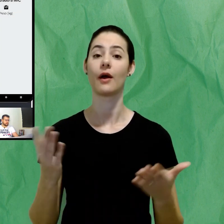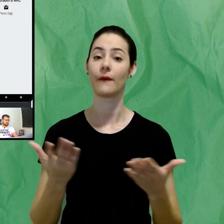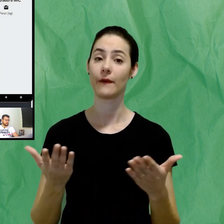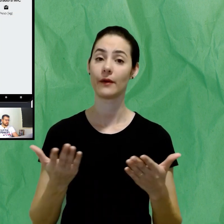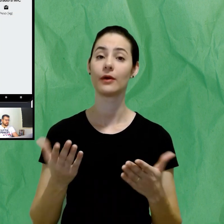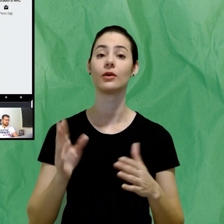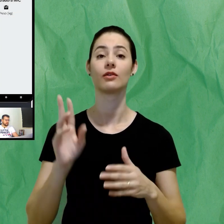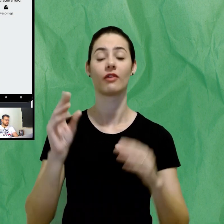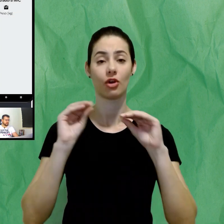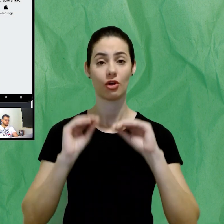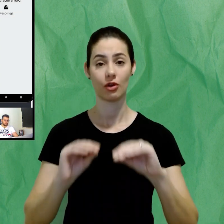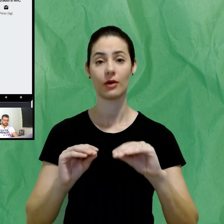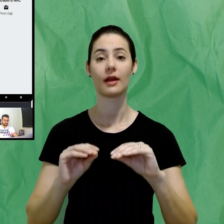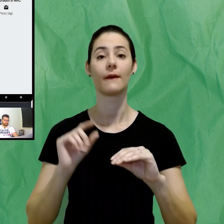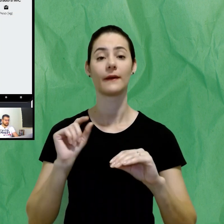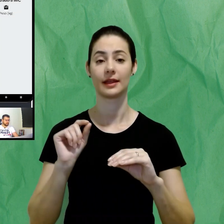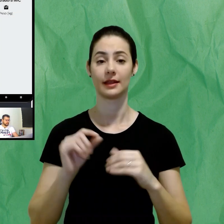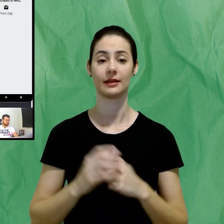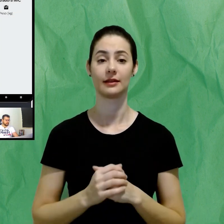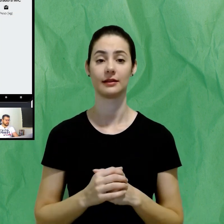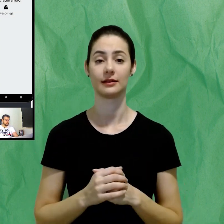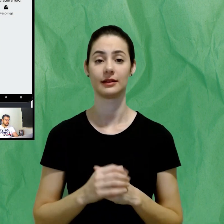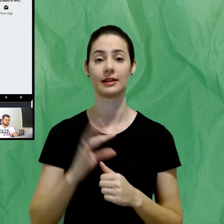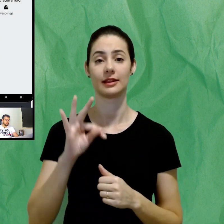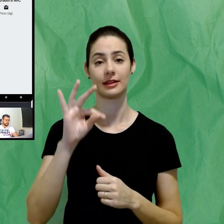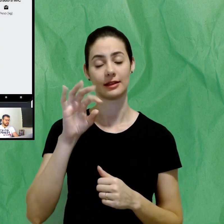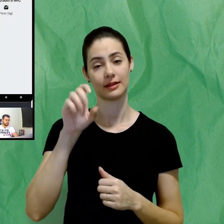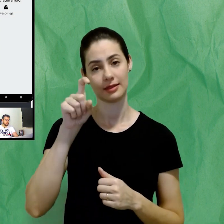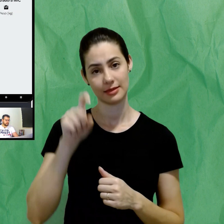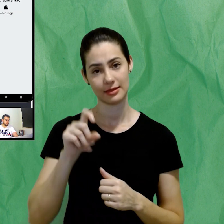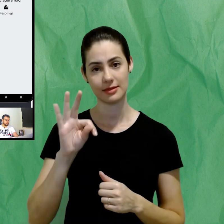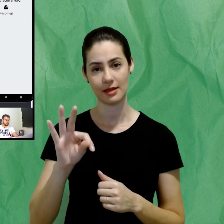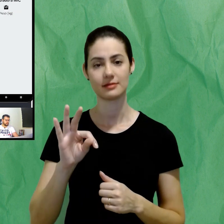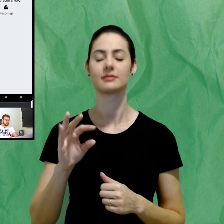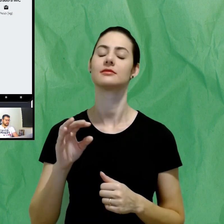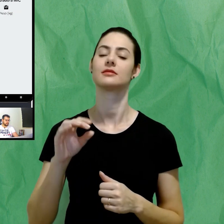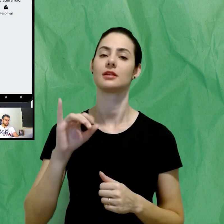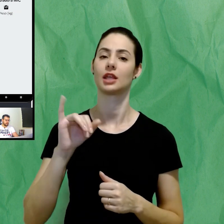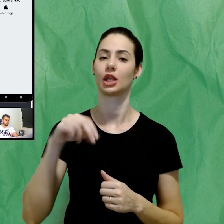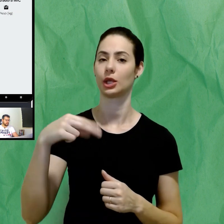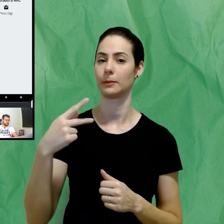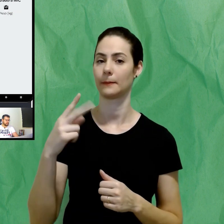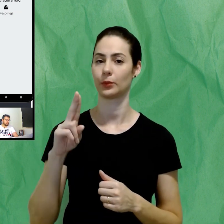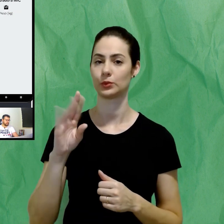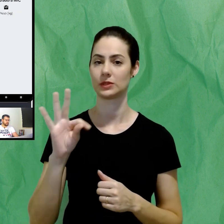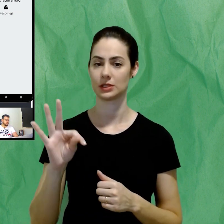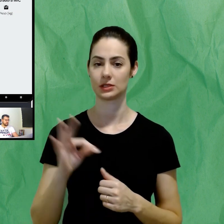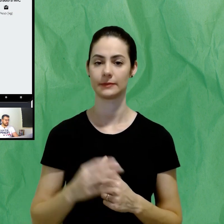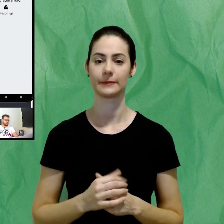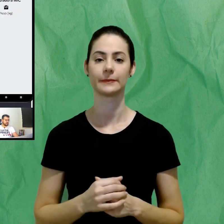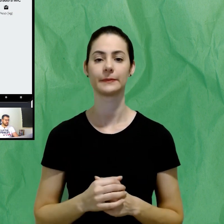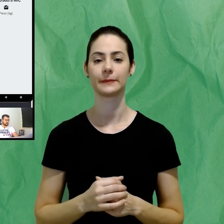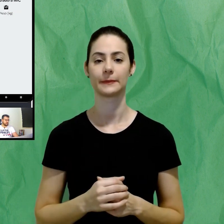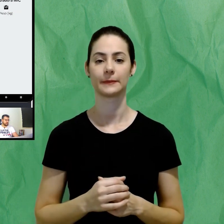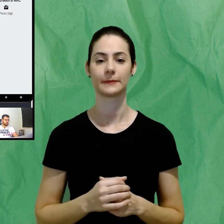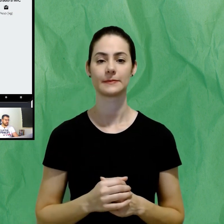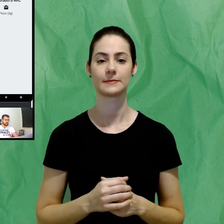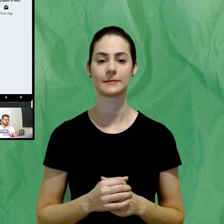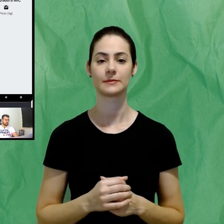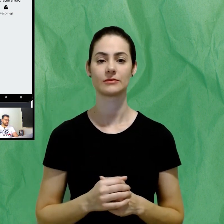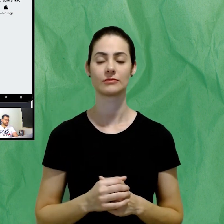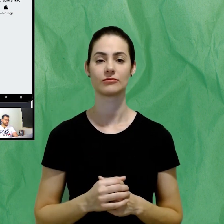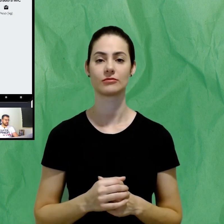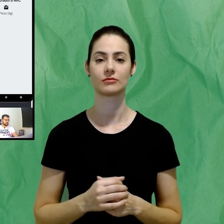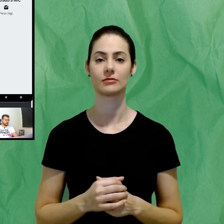gente chamar o nosso text input. Então, text input do React Native, tá? Ele já importou aqui em cima para